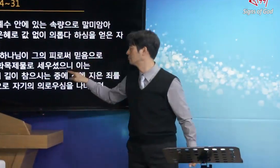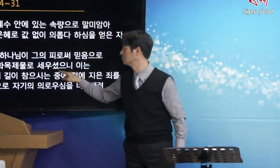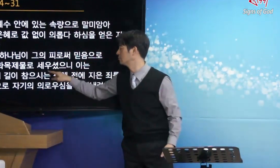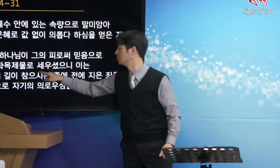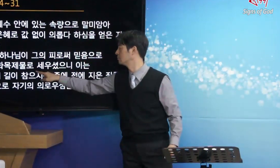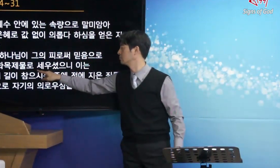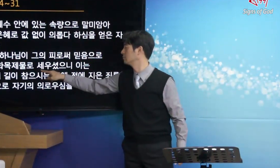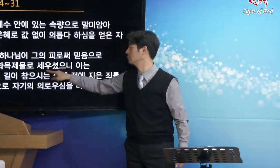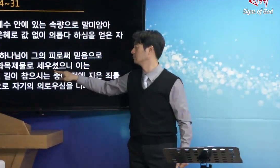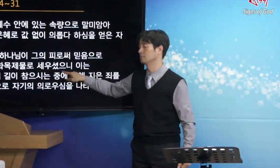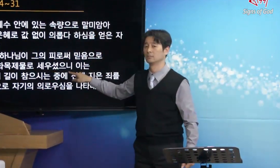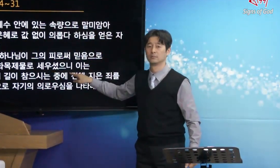화목제물로 세우셨으니,